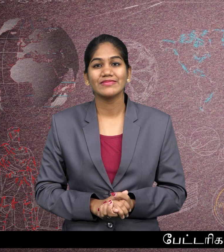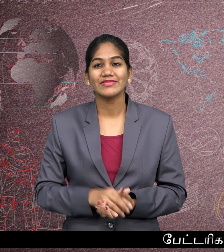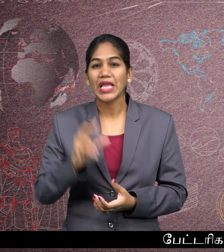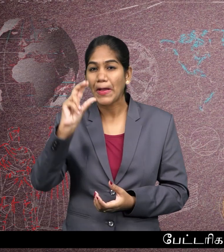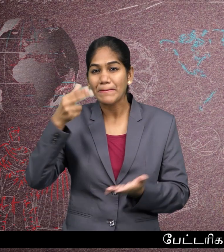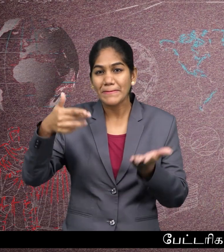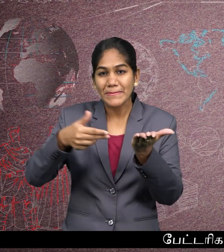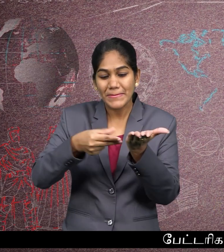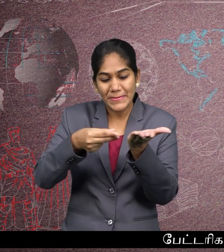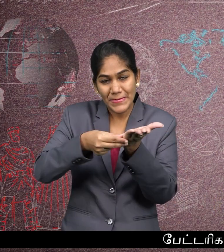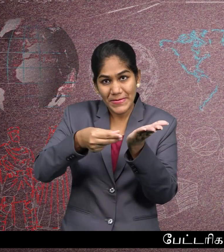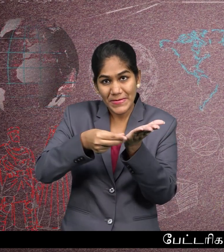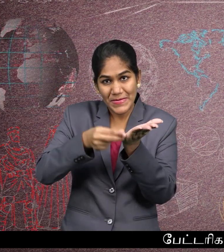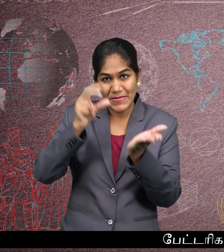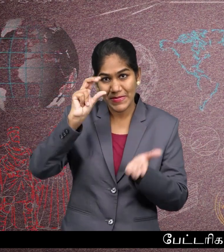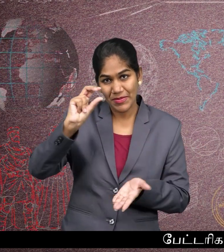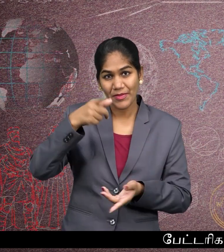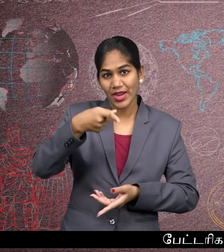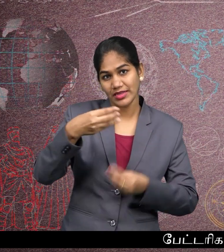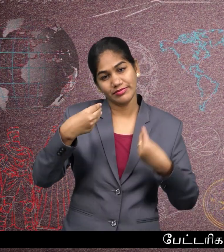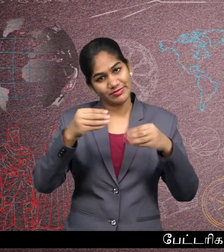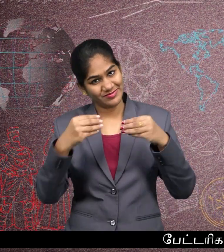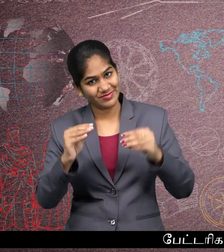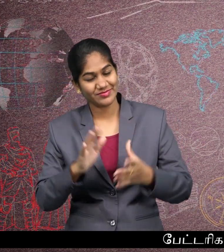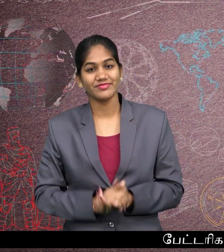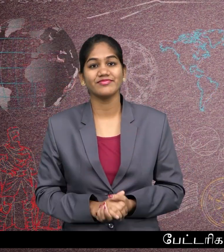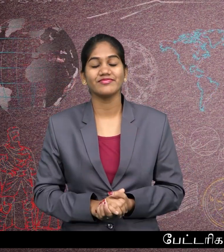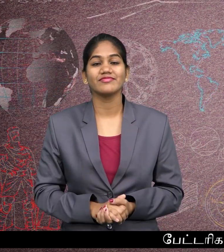பேட்டரிகள், மெழுகுவர்த்திகள்,